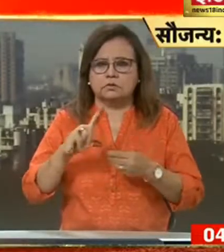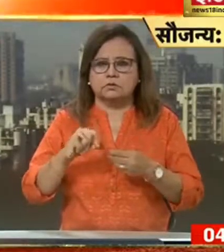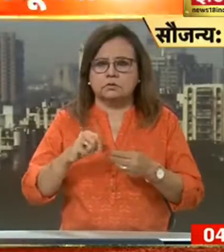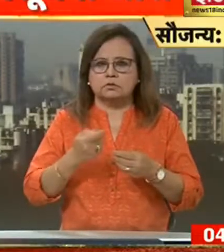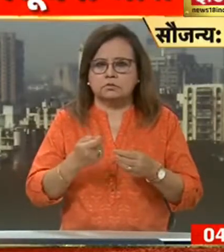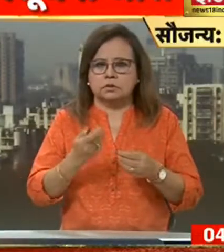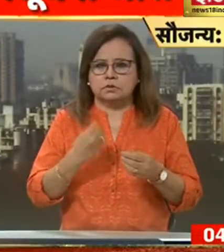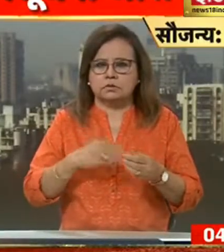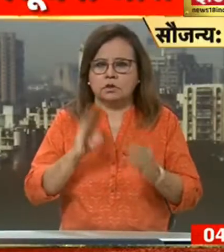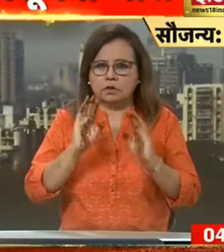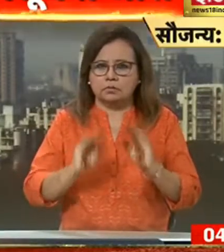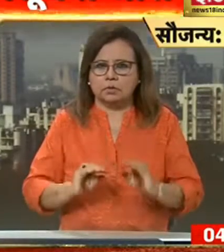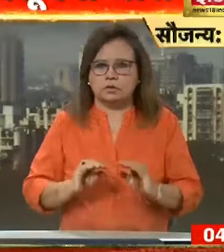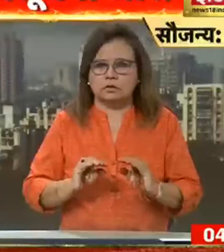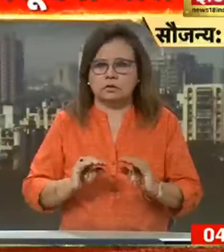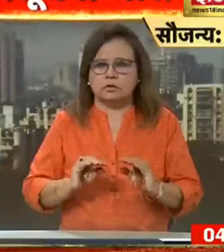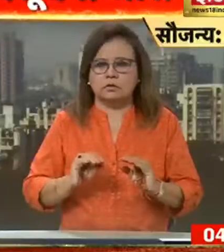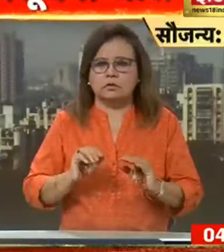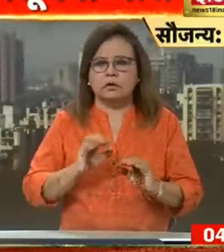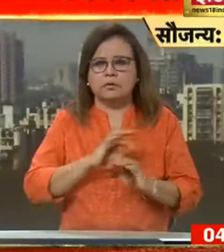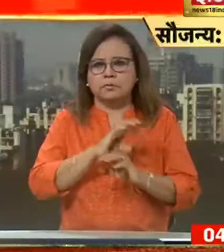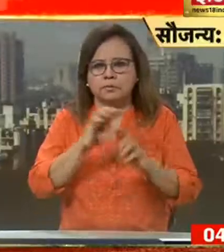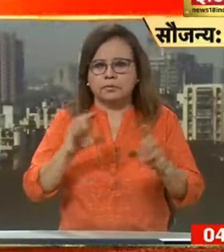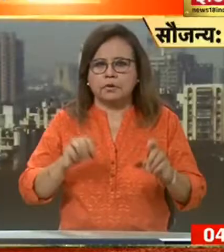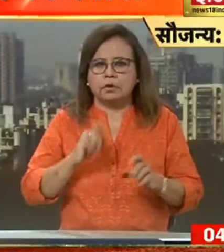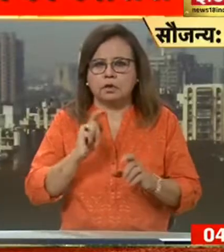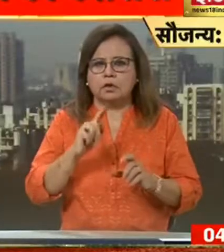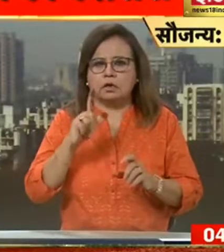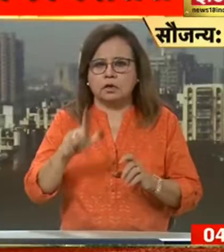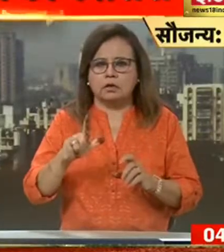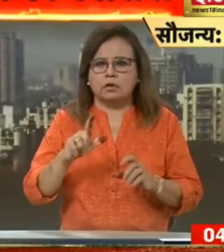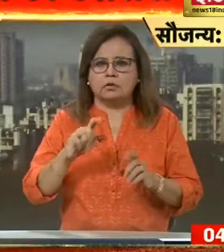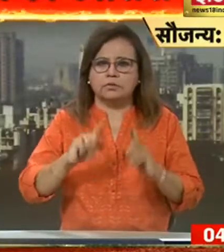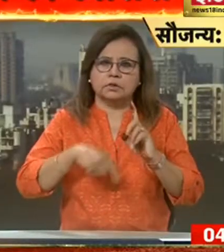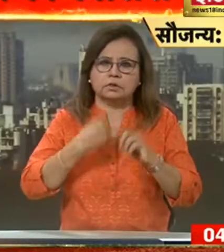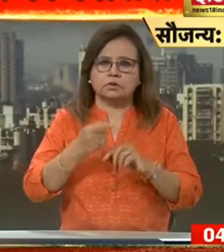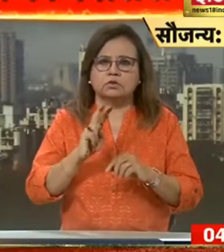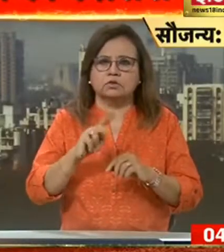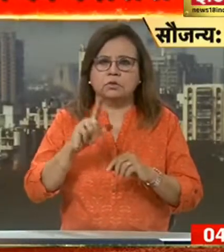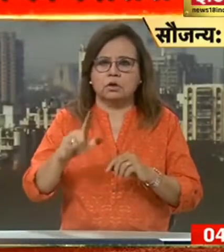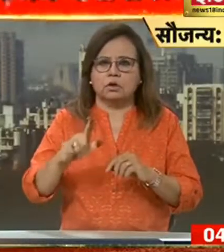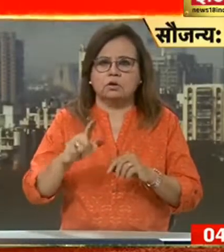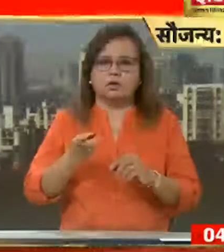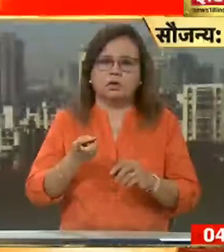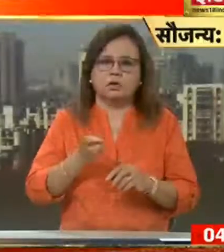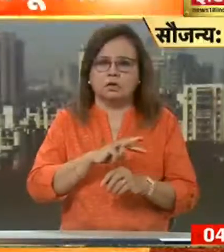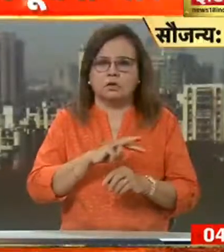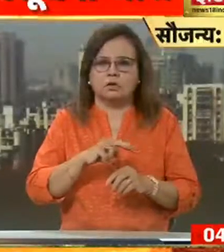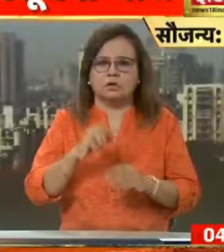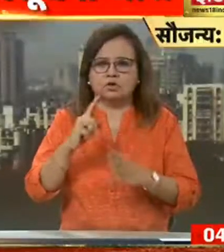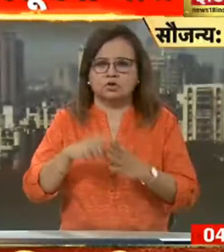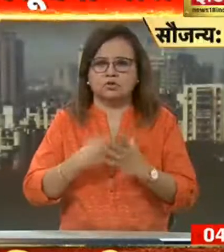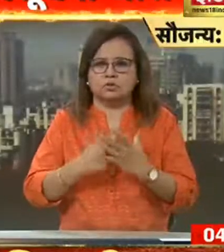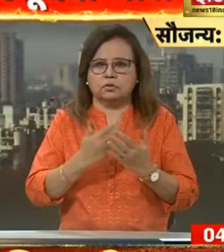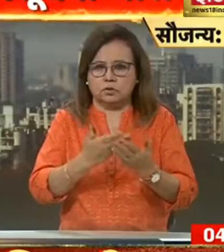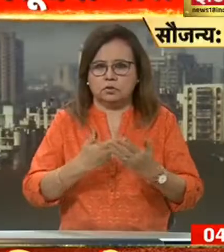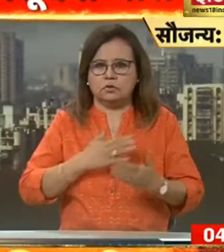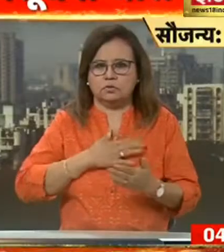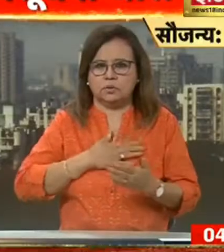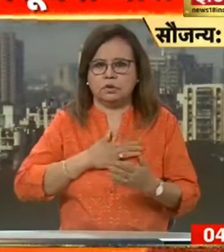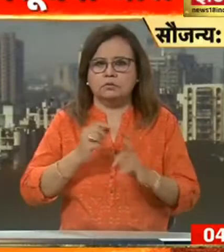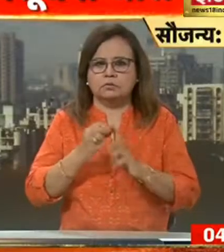लागत को कम करेगी प्रति एक लाख प्रत्यक्ष और अप्रत्यक्ष रोजगार पैदा होने की